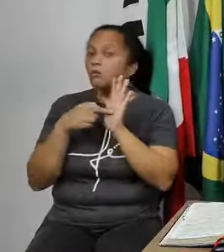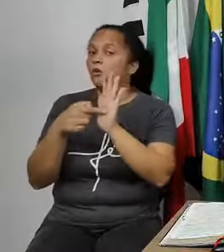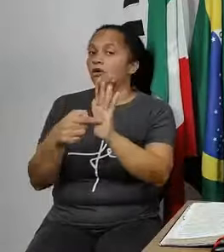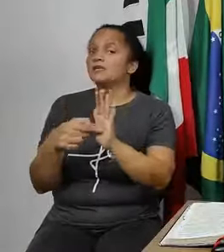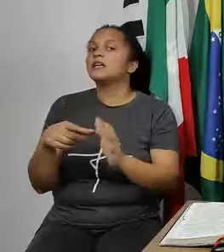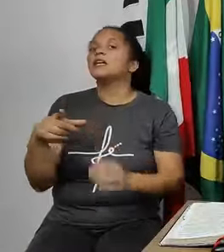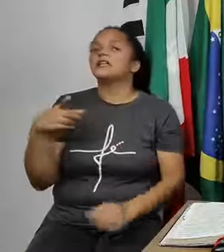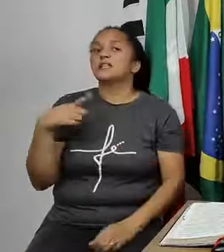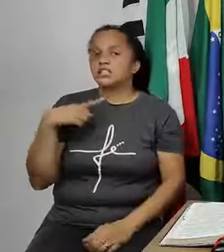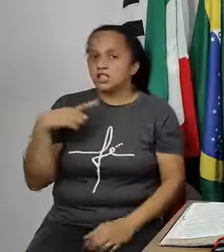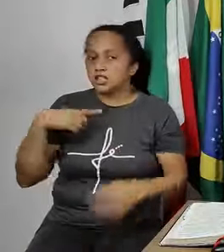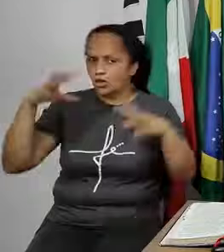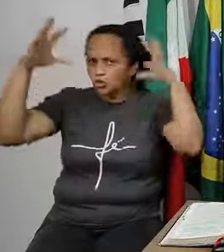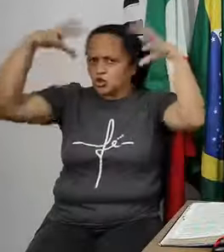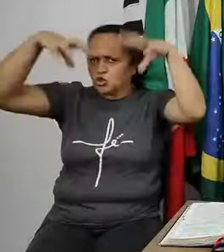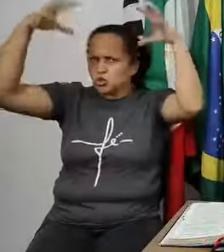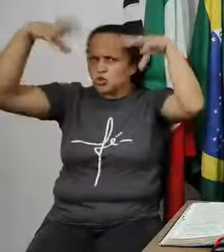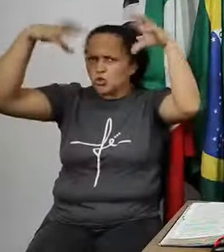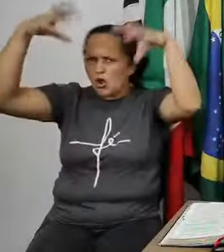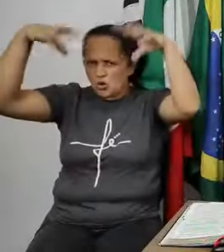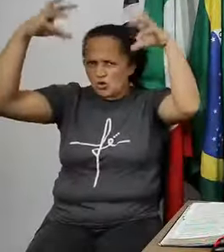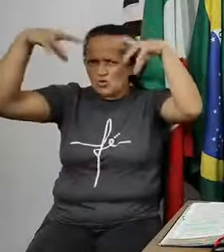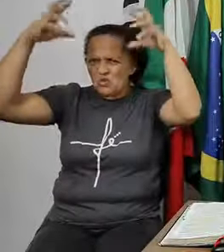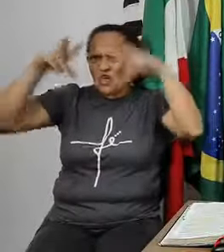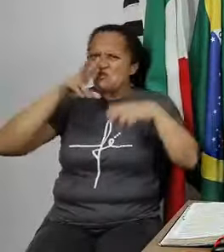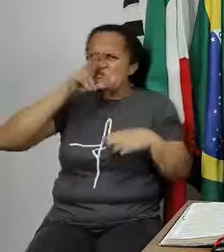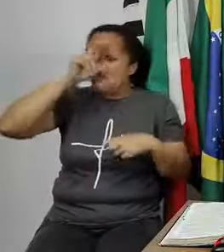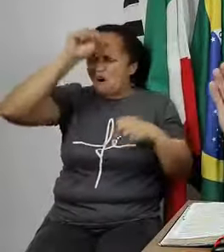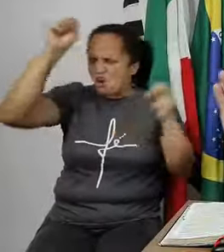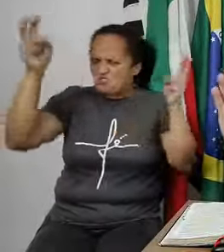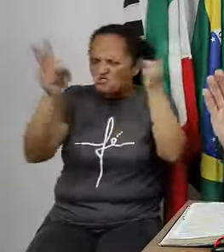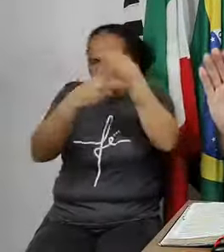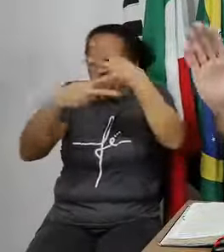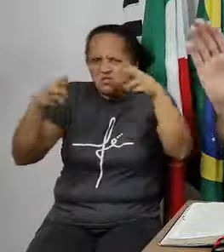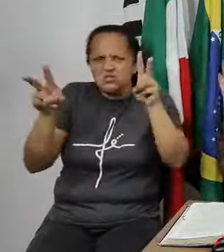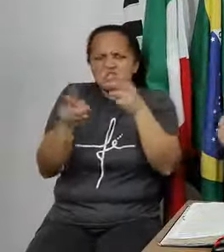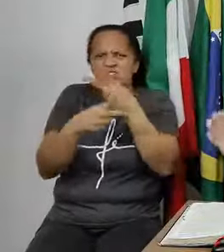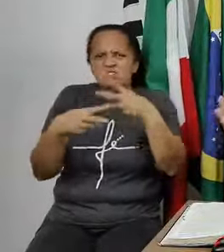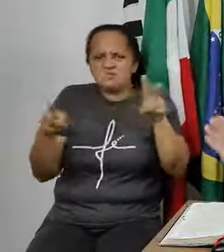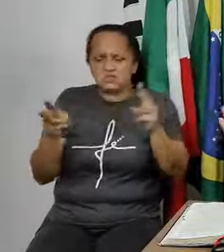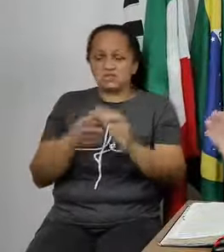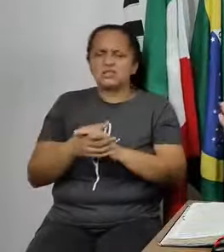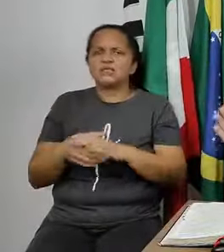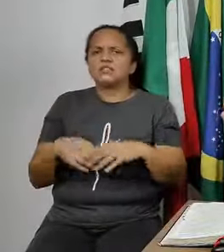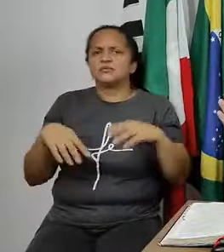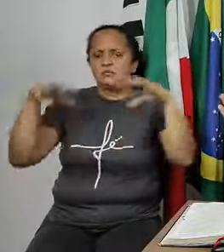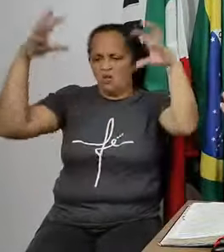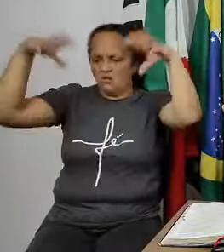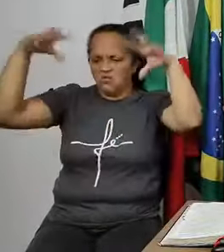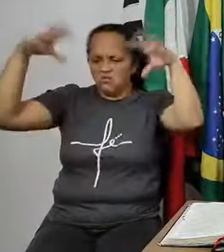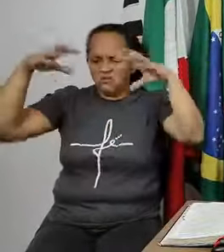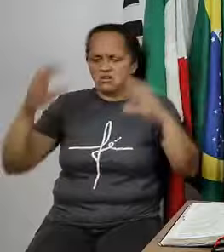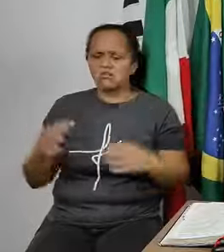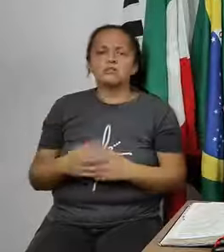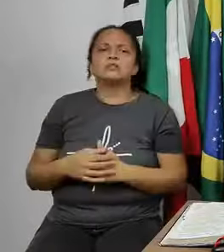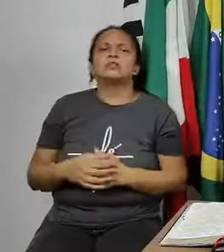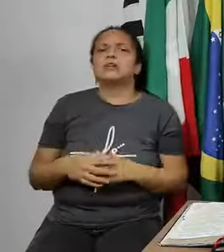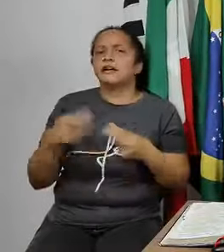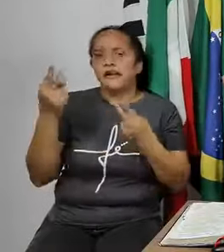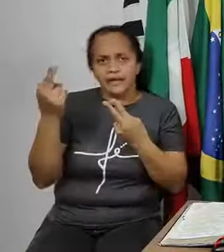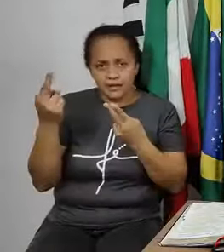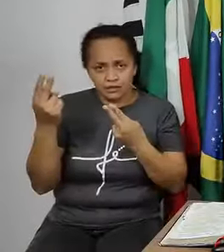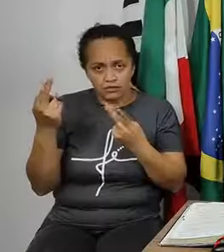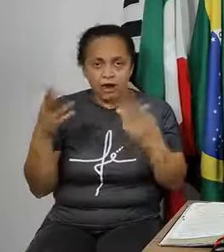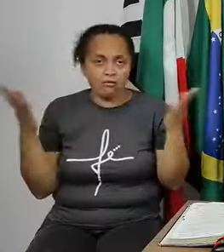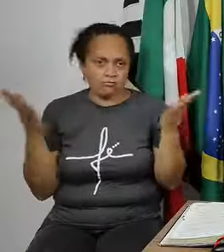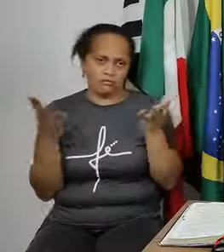a mesma tempestade que bateu em uma casa, bateu na outra. É como essa pandemia que nós estamos enfrentando, né?